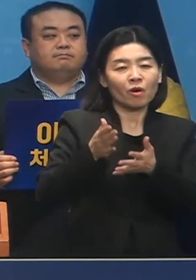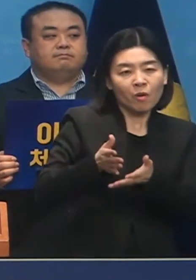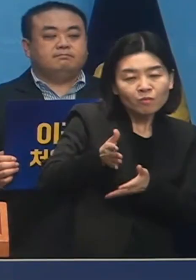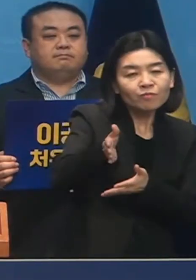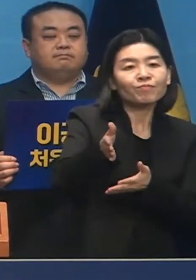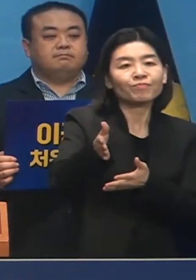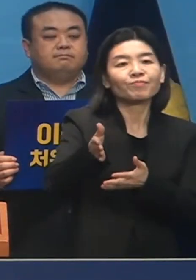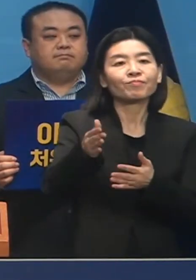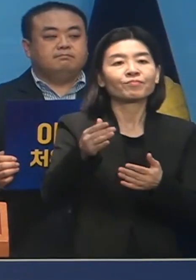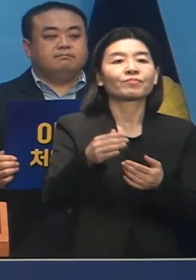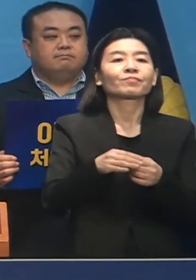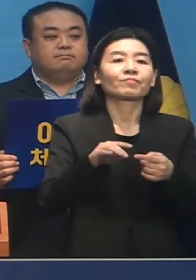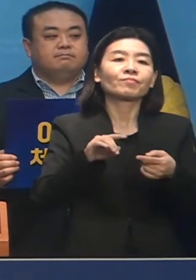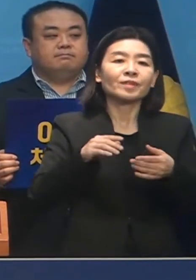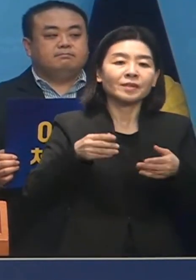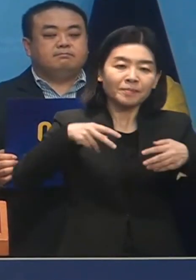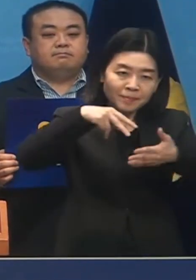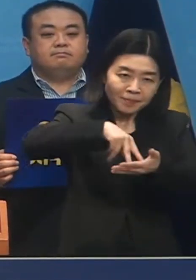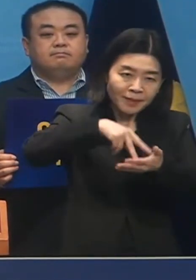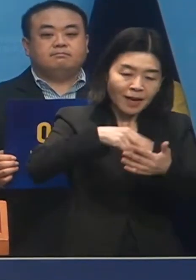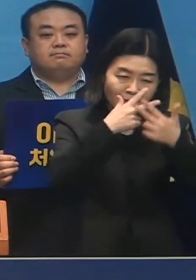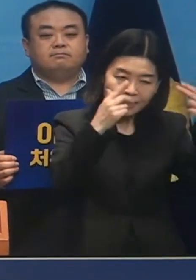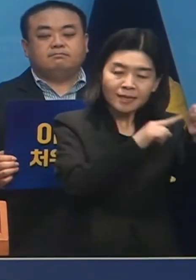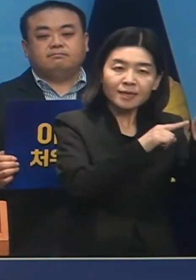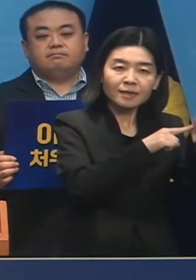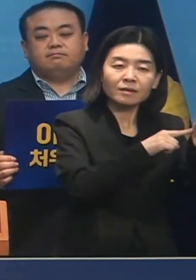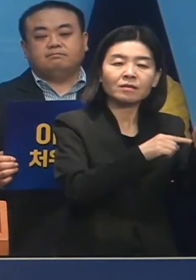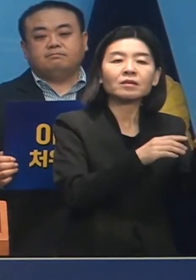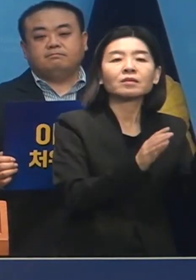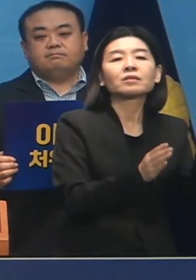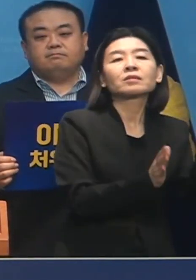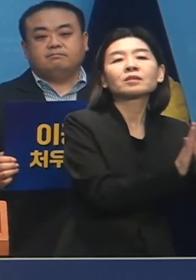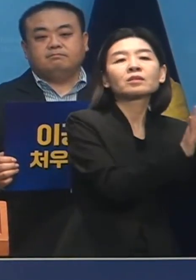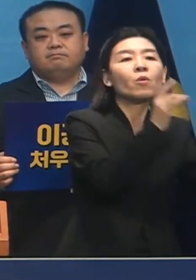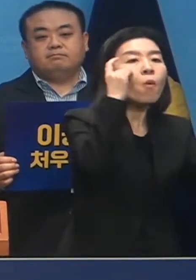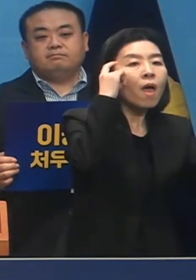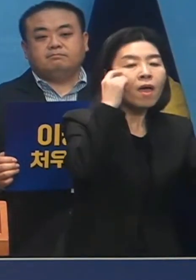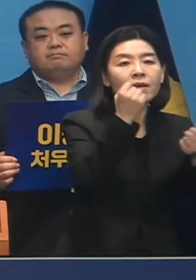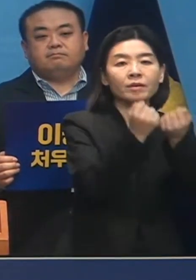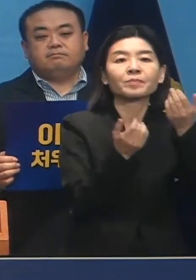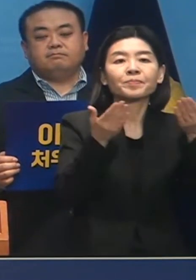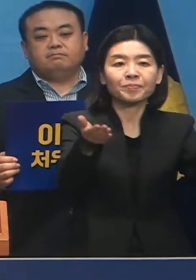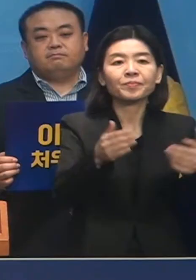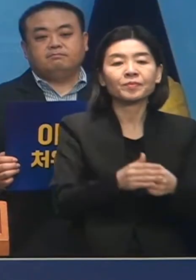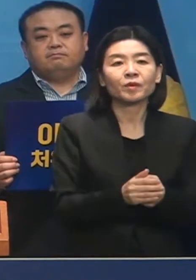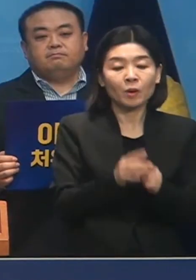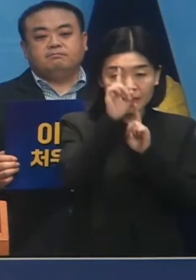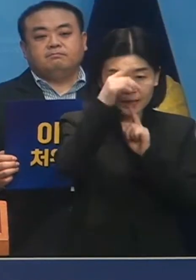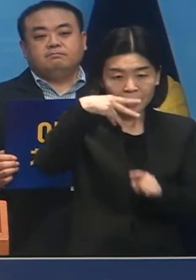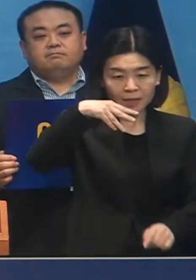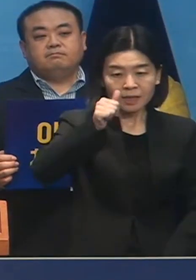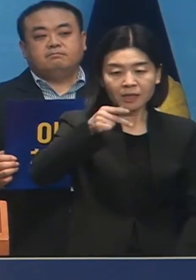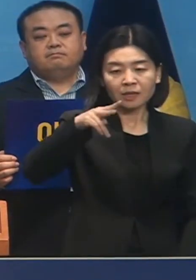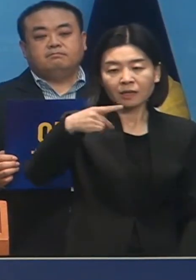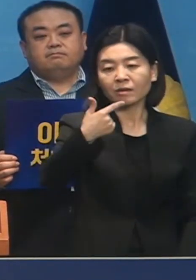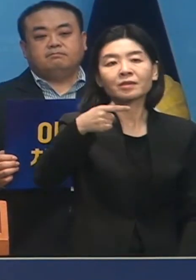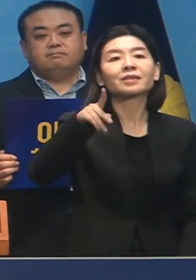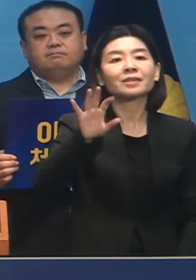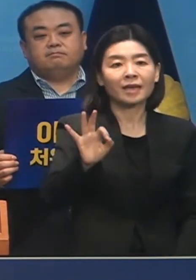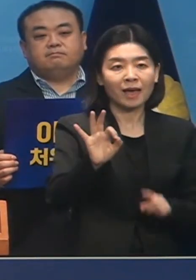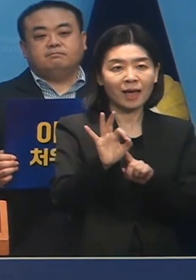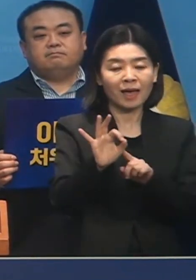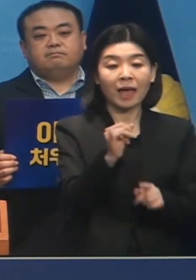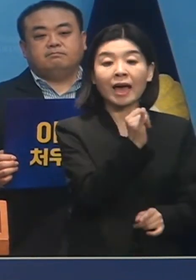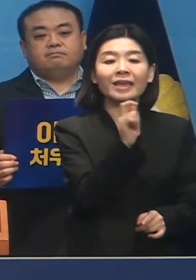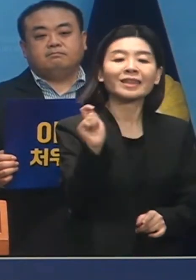것 같고요. 세 번째는 이현상이라는 그 IT 쪽에서 현장에서 근무하시고 일을